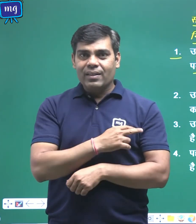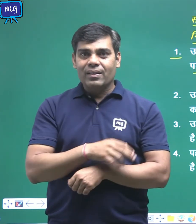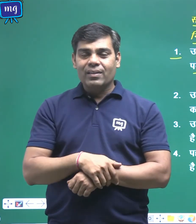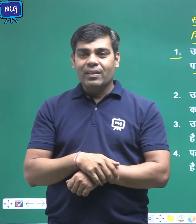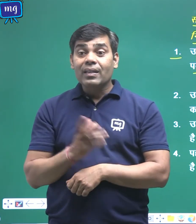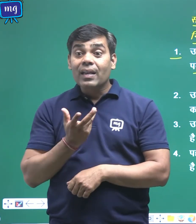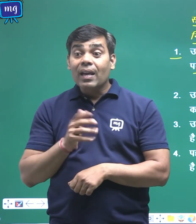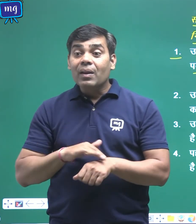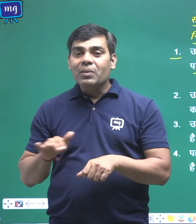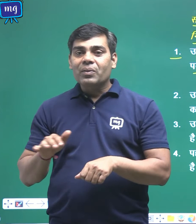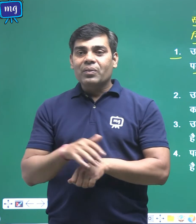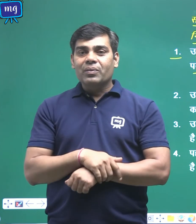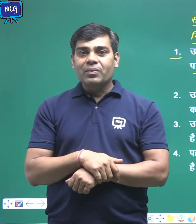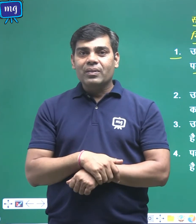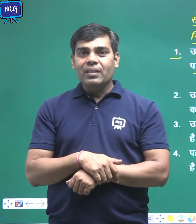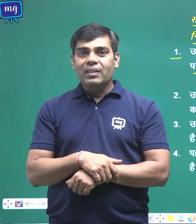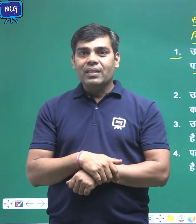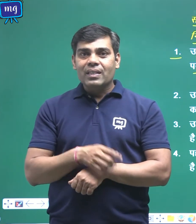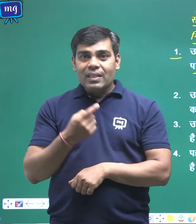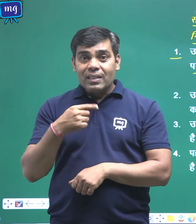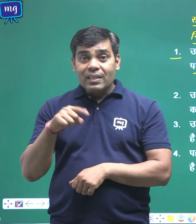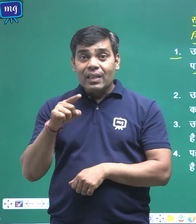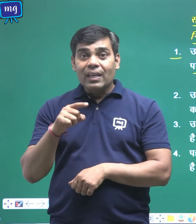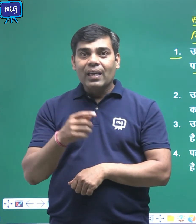क्या आएगा बच्चों? सही है।